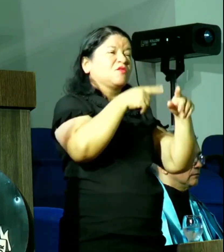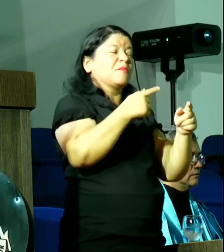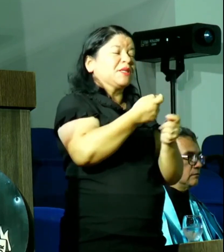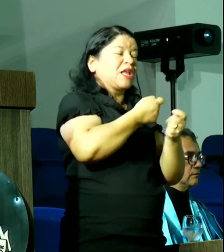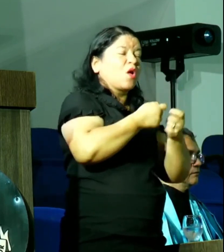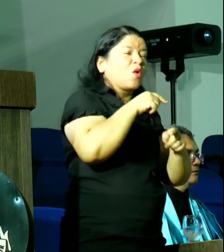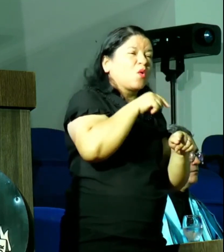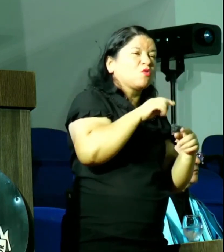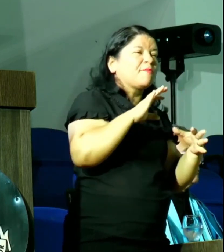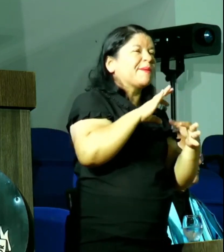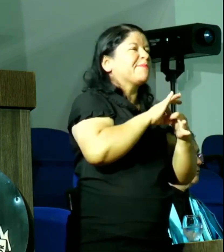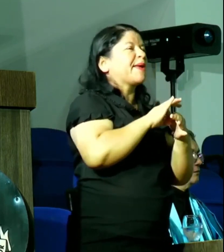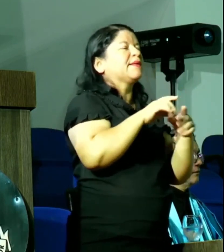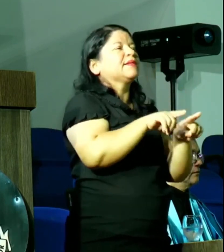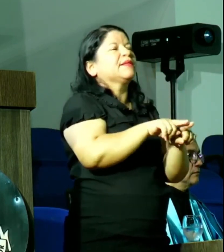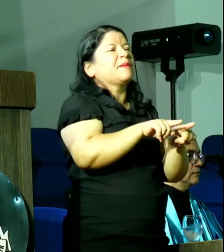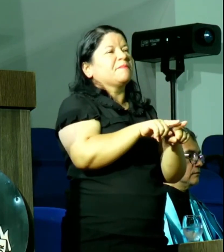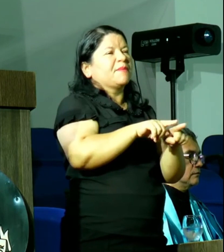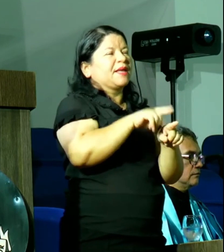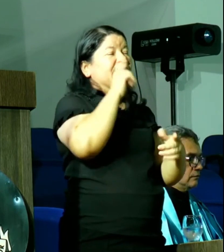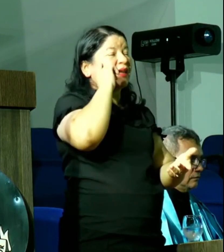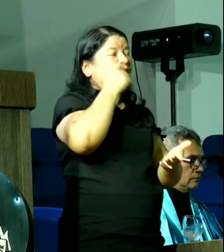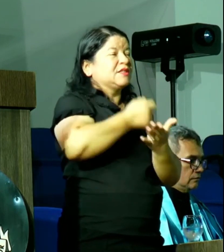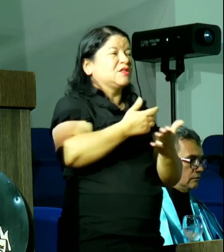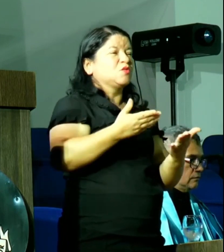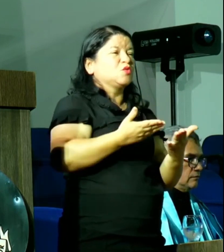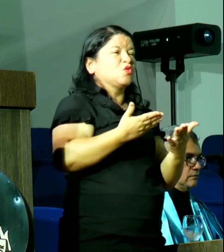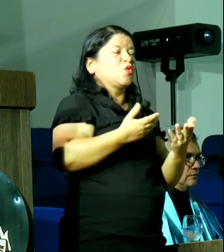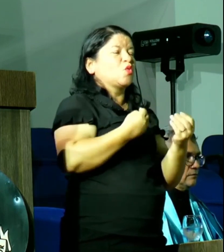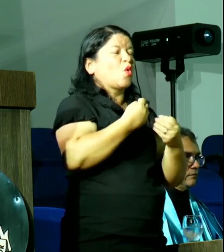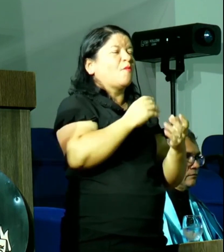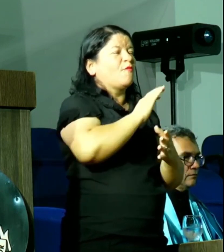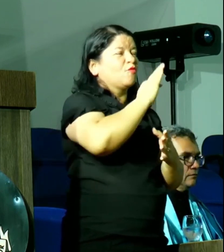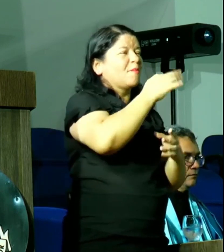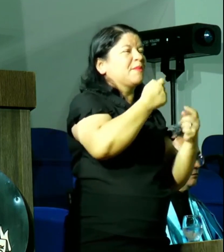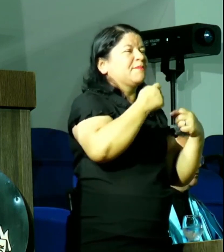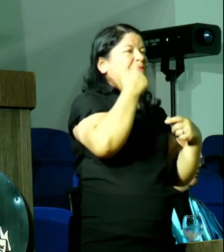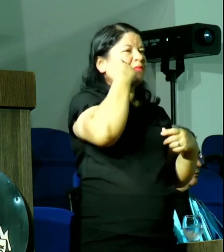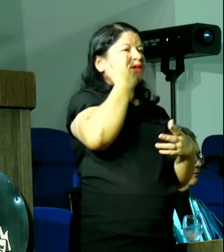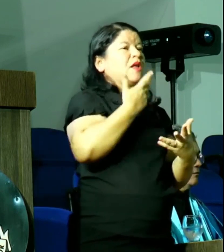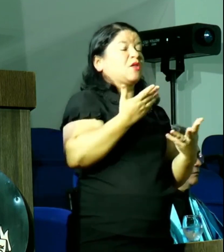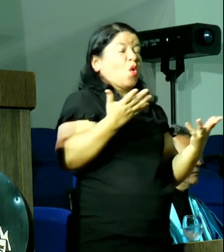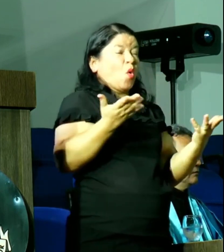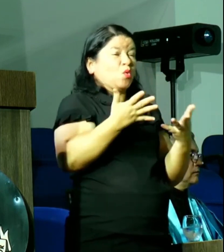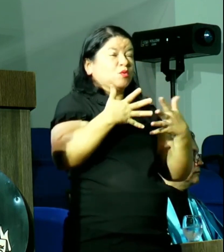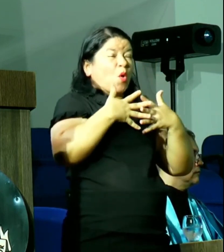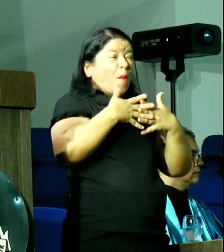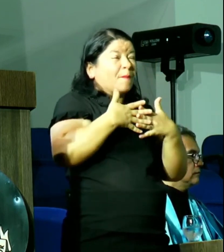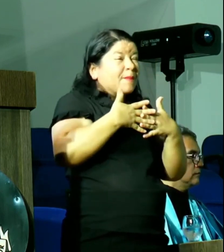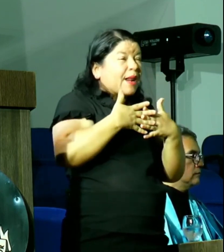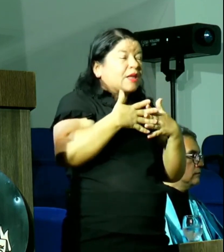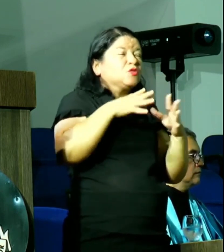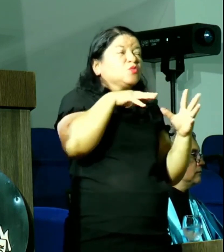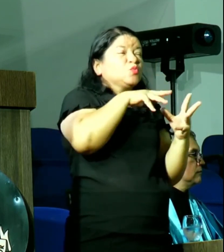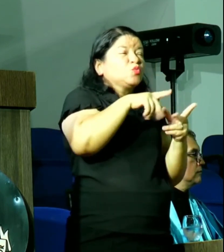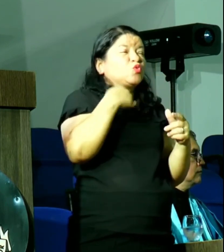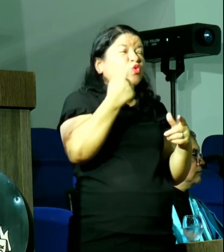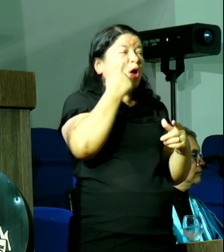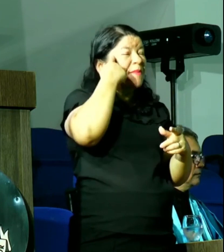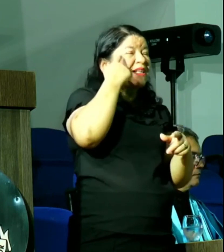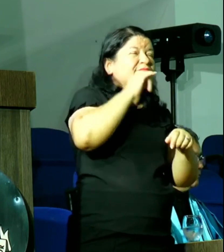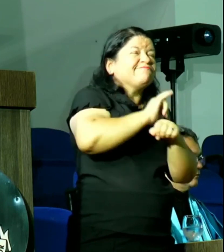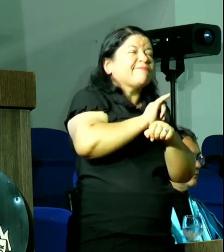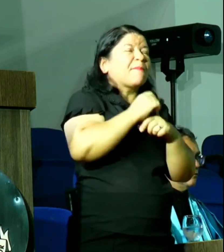futuras, quando se pensar nas decisões presentes. Em um mundo complexo como o atual, essa forma de pensar